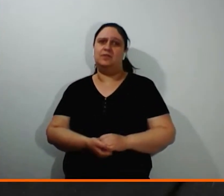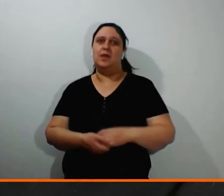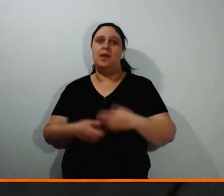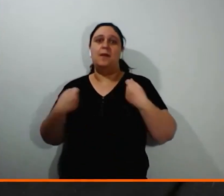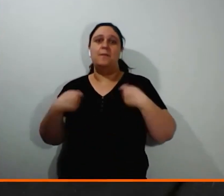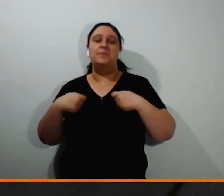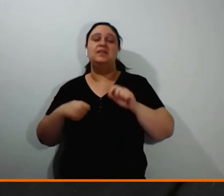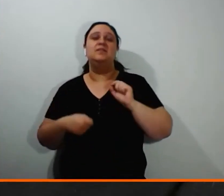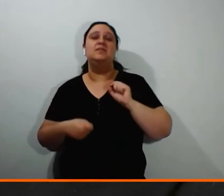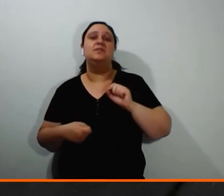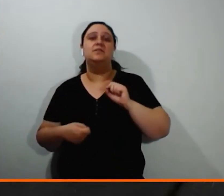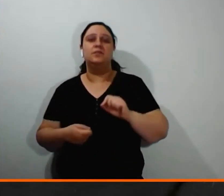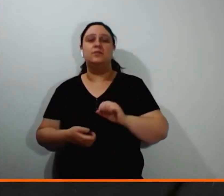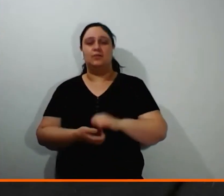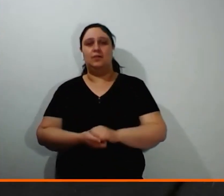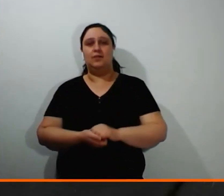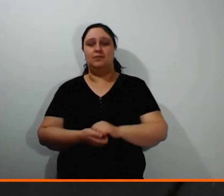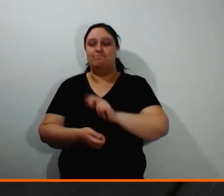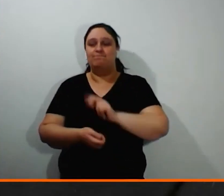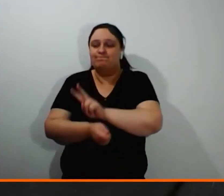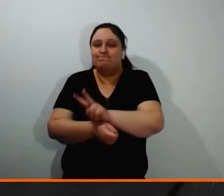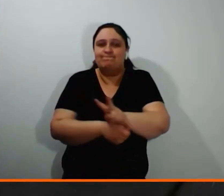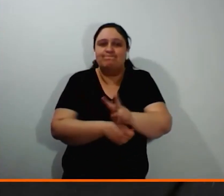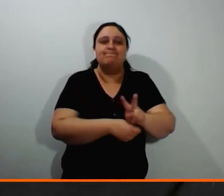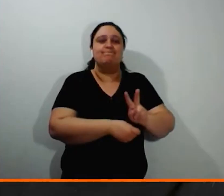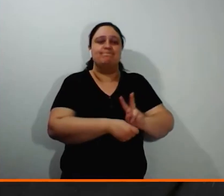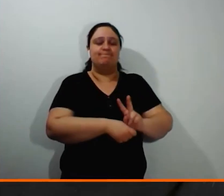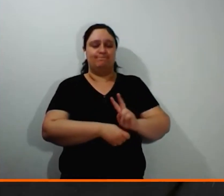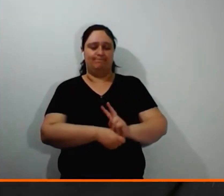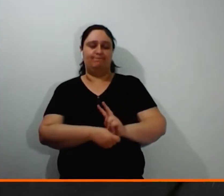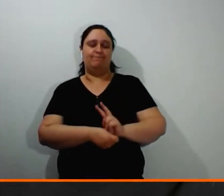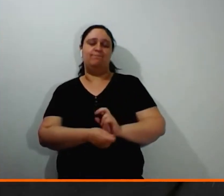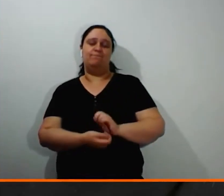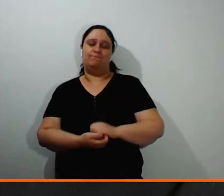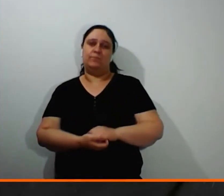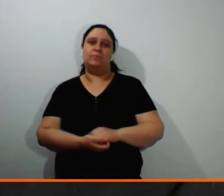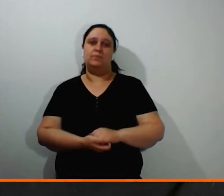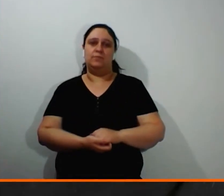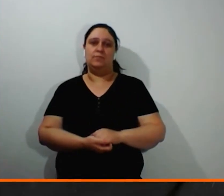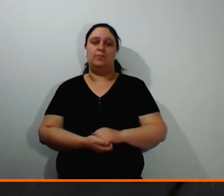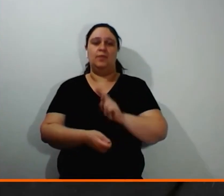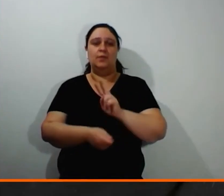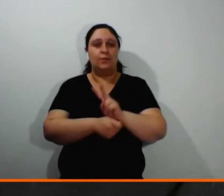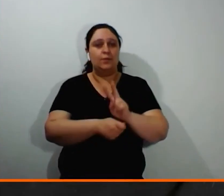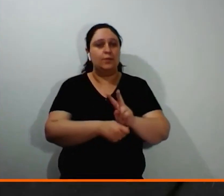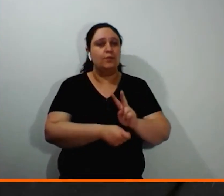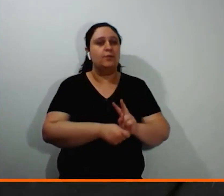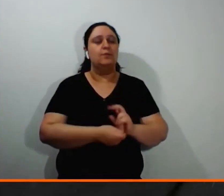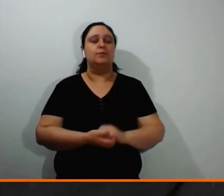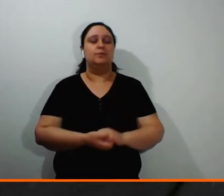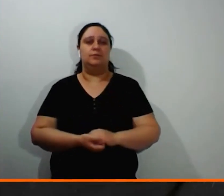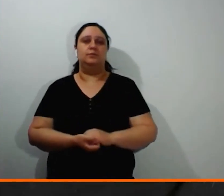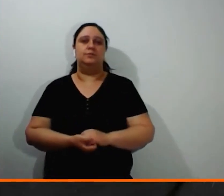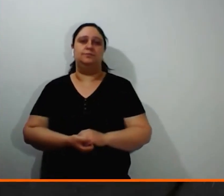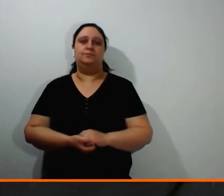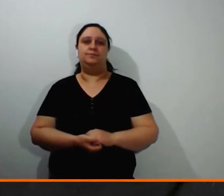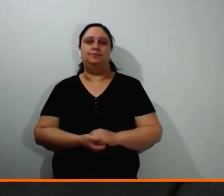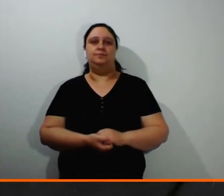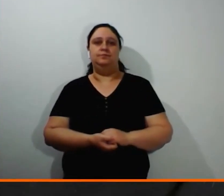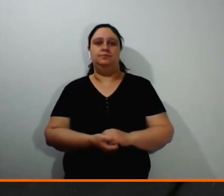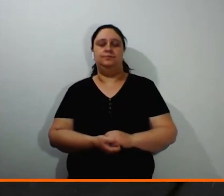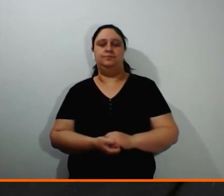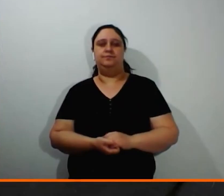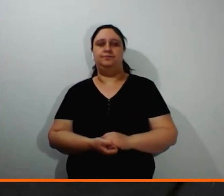ser apacentados. Então isso é o cuidado que nós devemos dar a eles, né, na vida